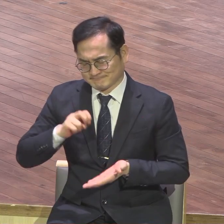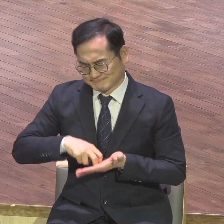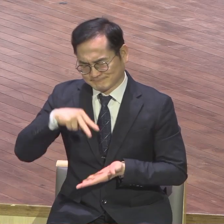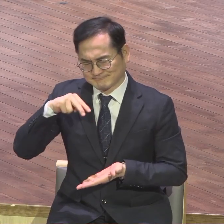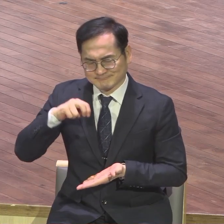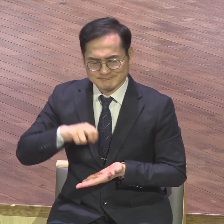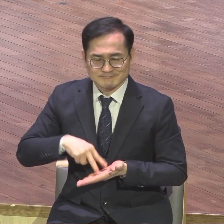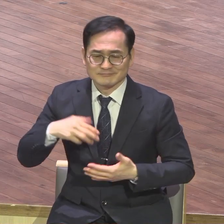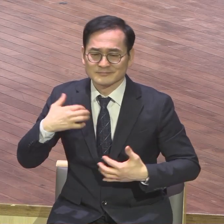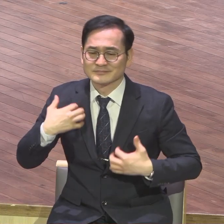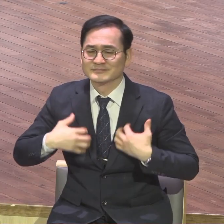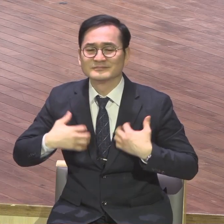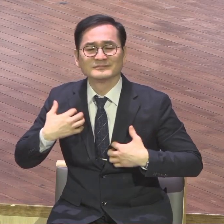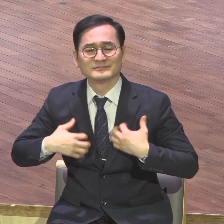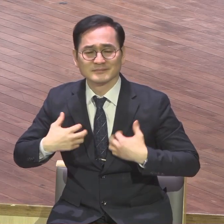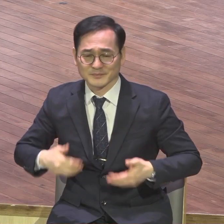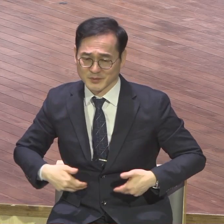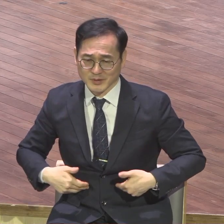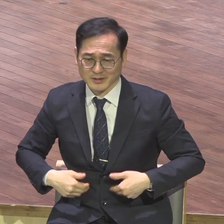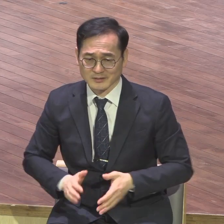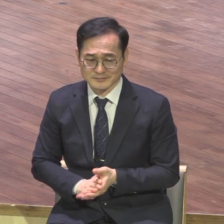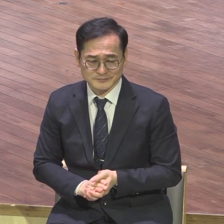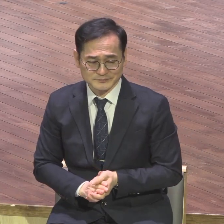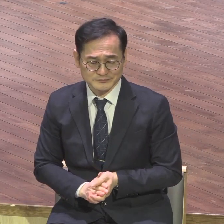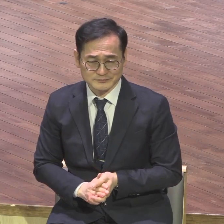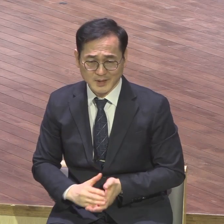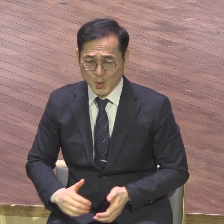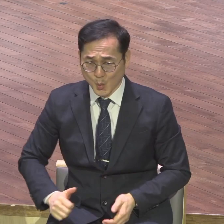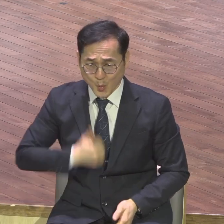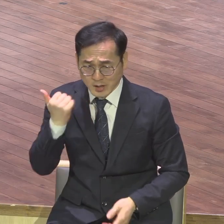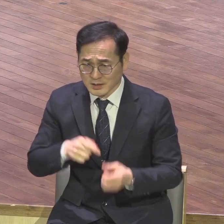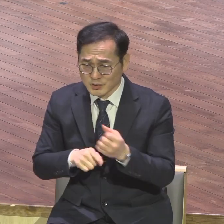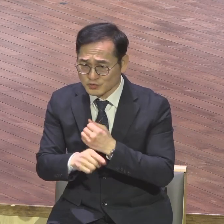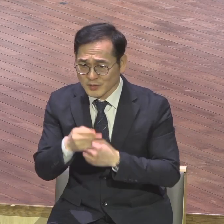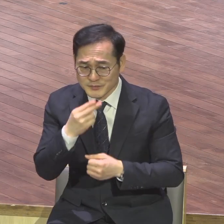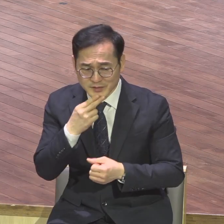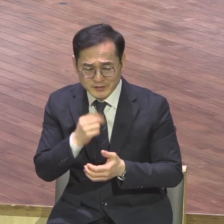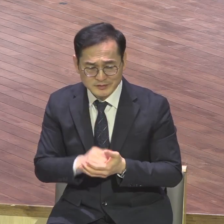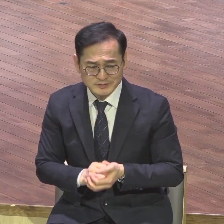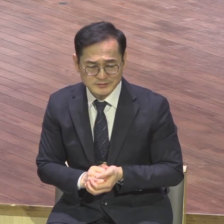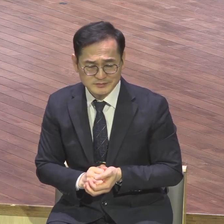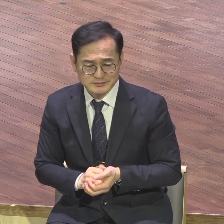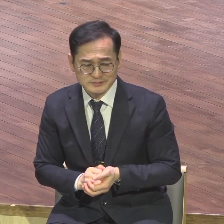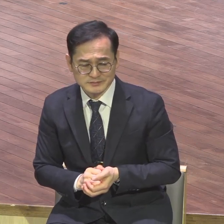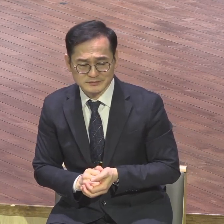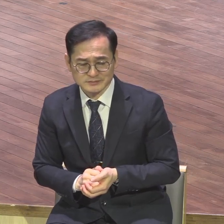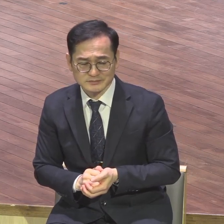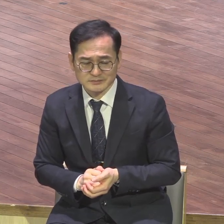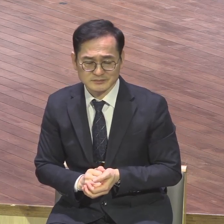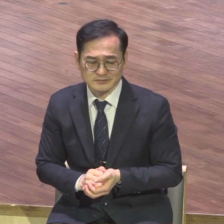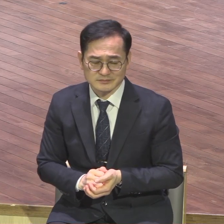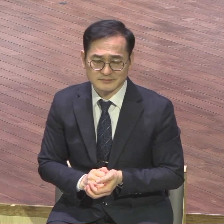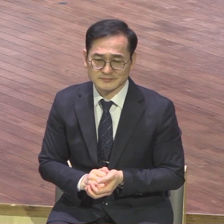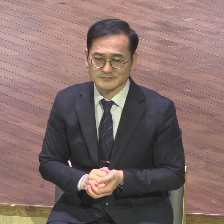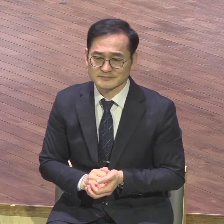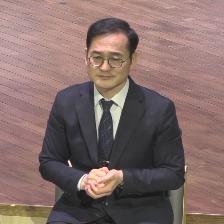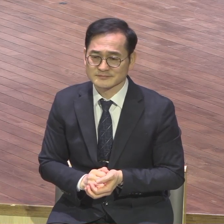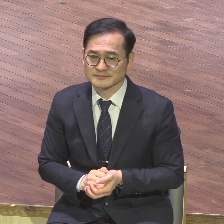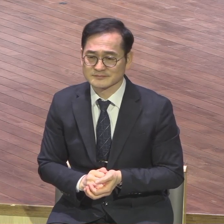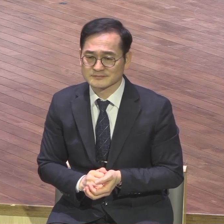기뻐야 돼요. 저는 화낼 게 하나도 없어요. 설교만 좀 크게 하지 소리도 크게 안